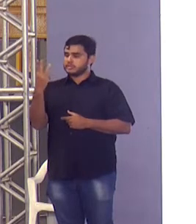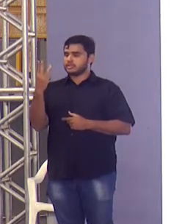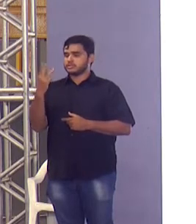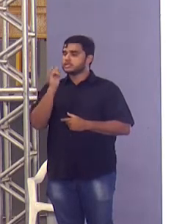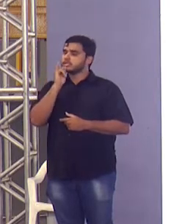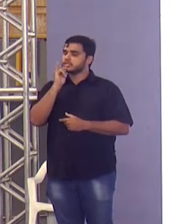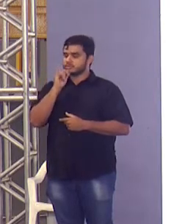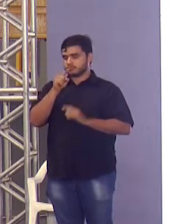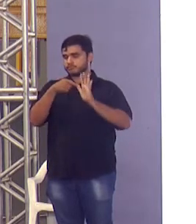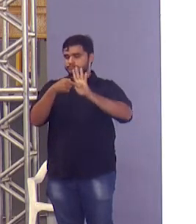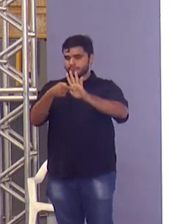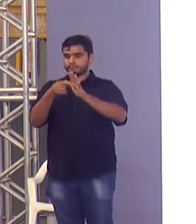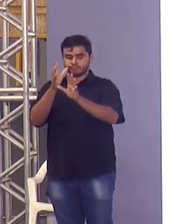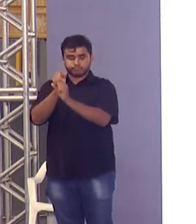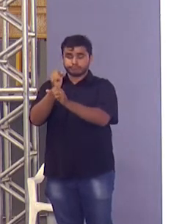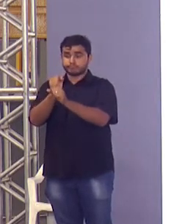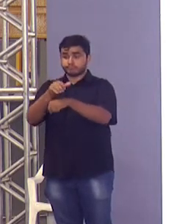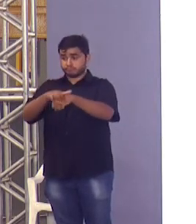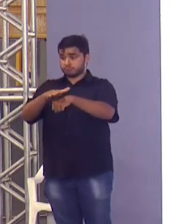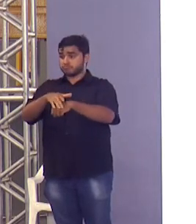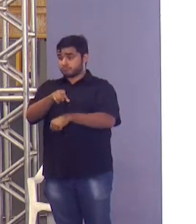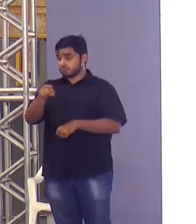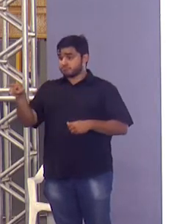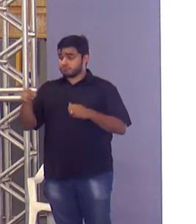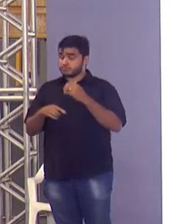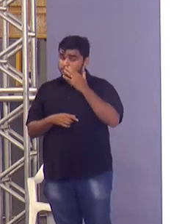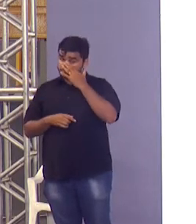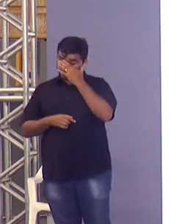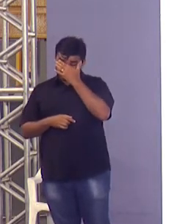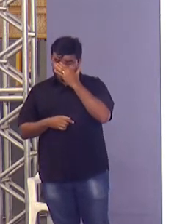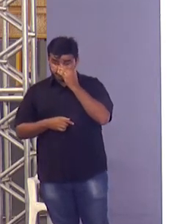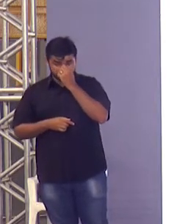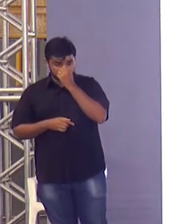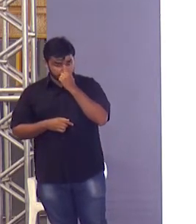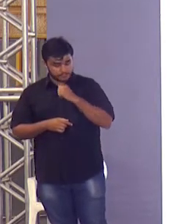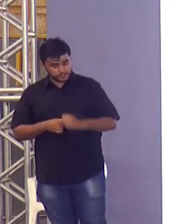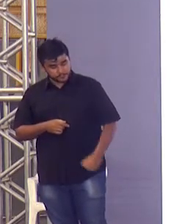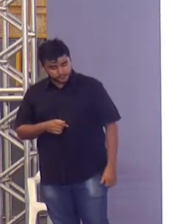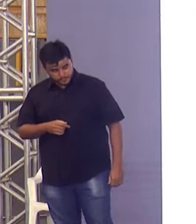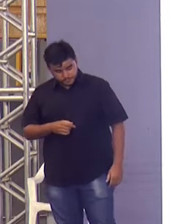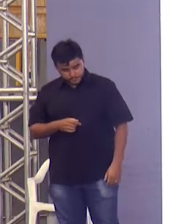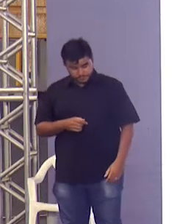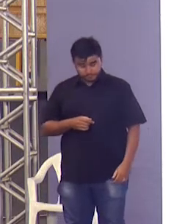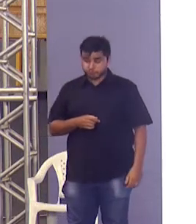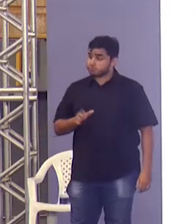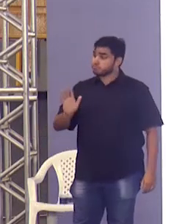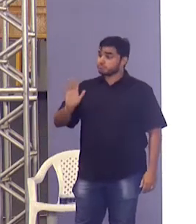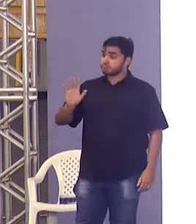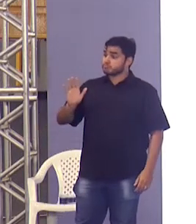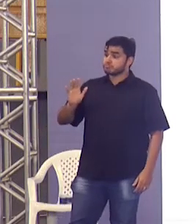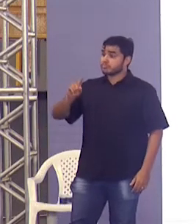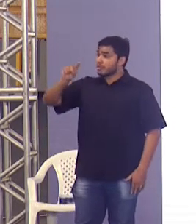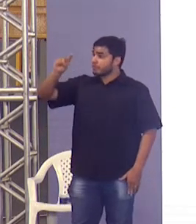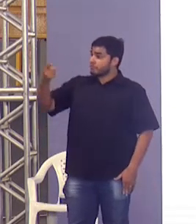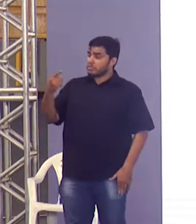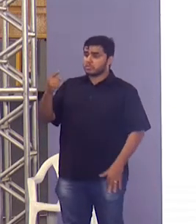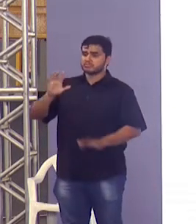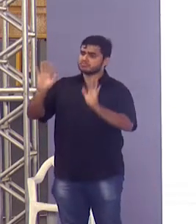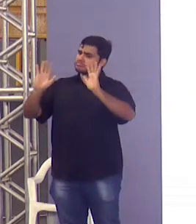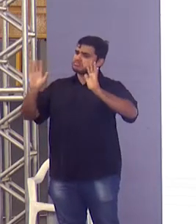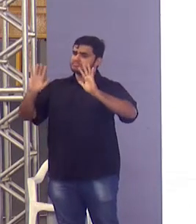3. Faça aí essa conta aí para mim, faça. 20 dividido por 3. Não precisa botar